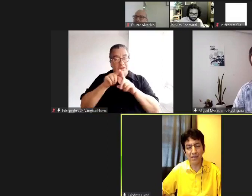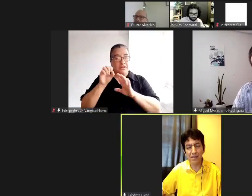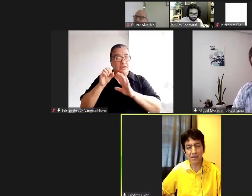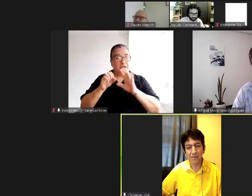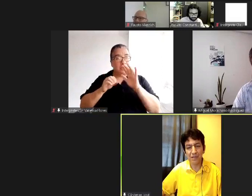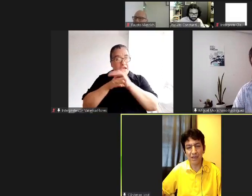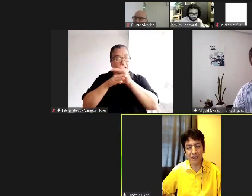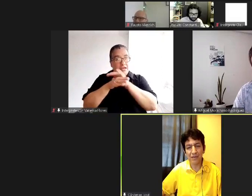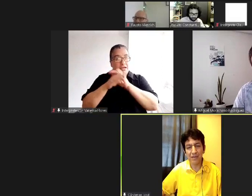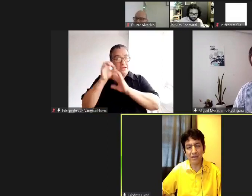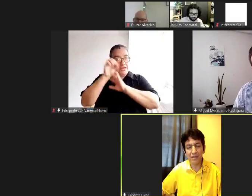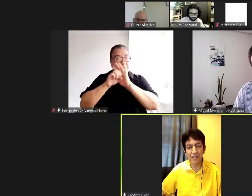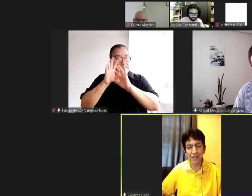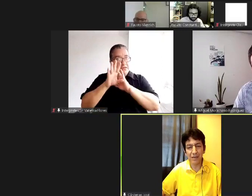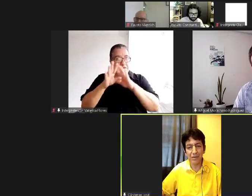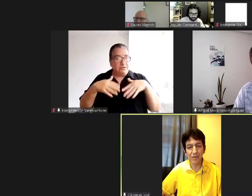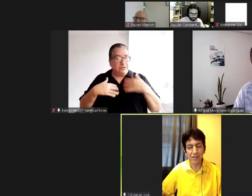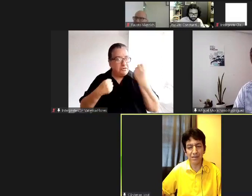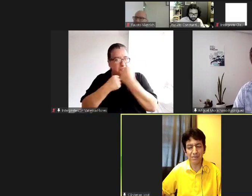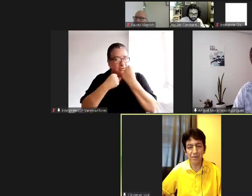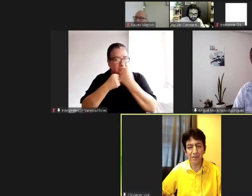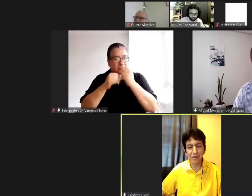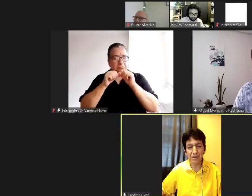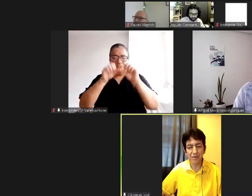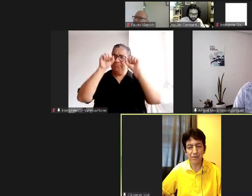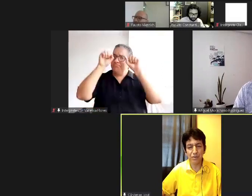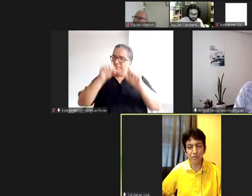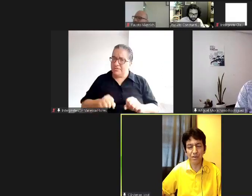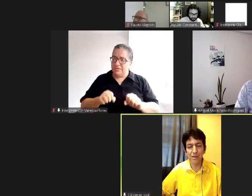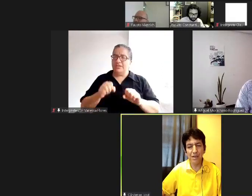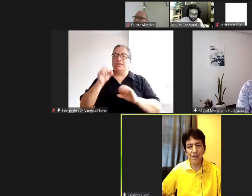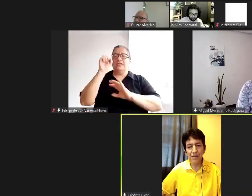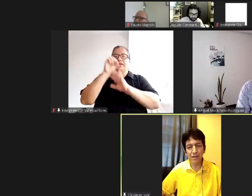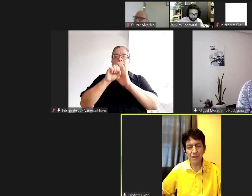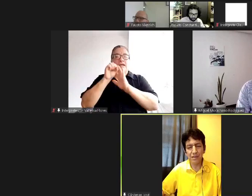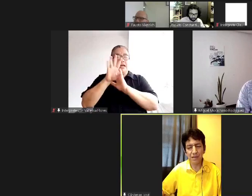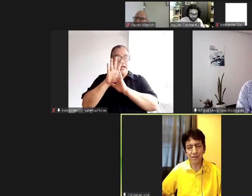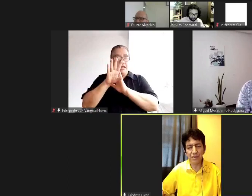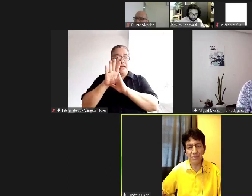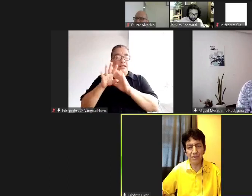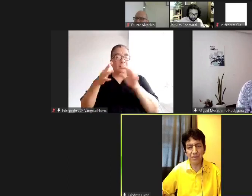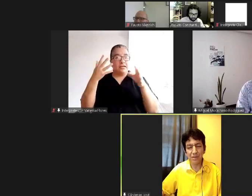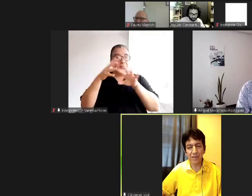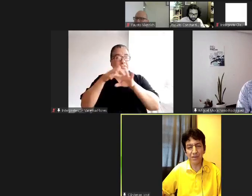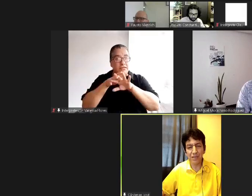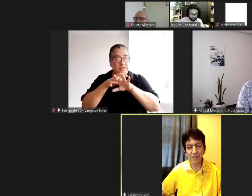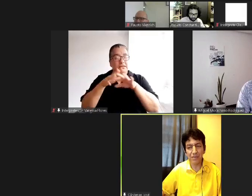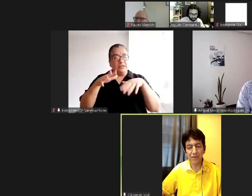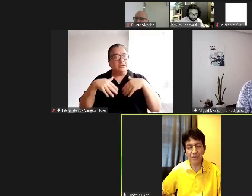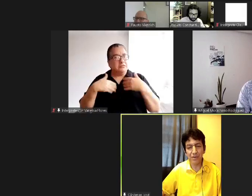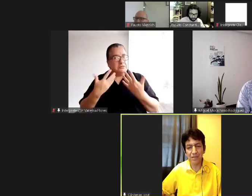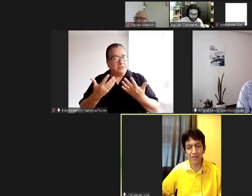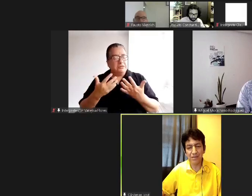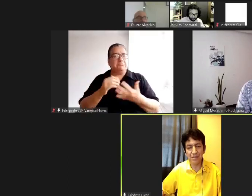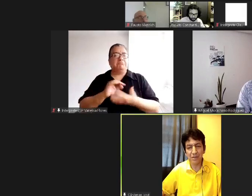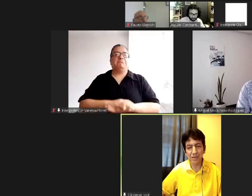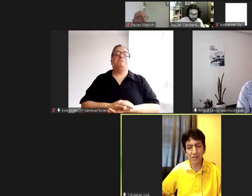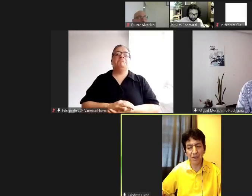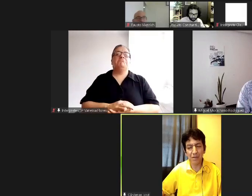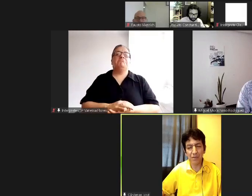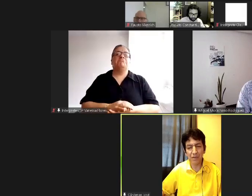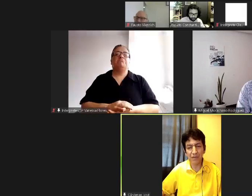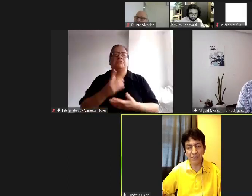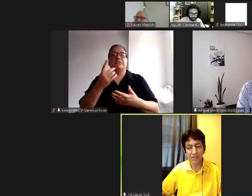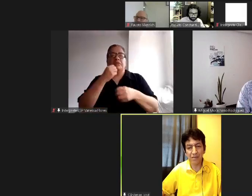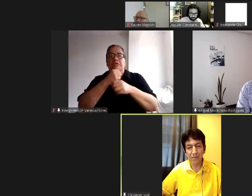una comunidad grande entre creadores, público, consumidor. Y sí, que le consideramos importante el tipo de licenciamiento creativo de